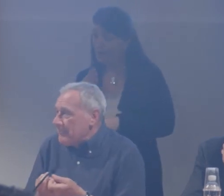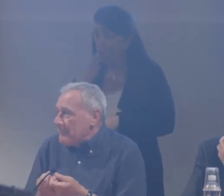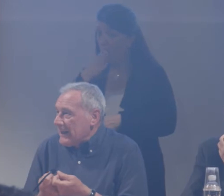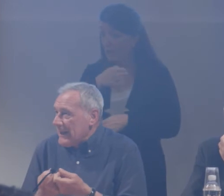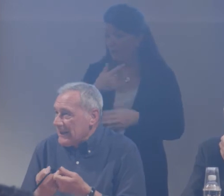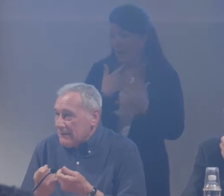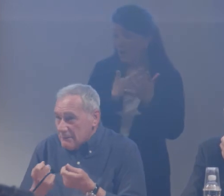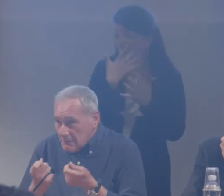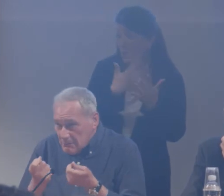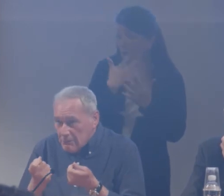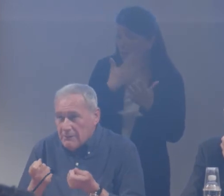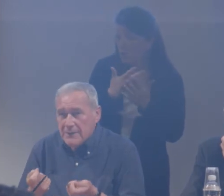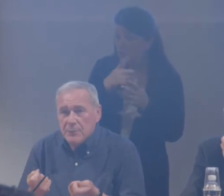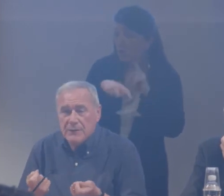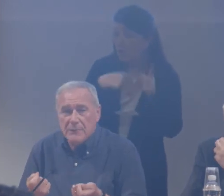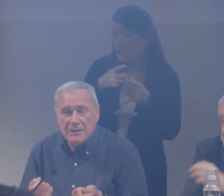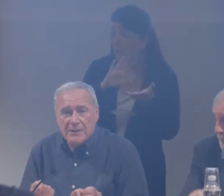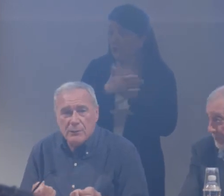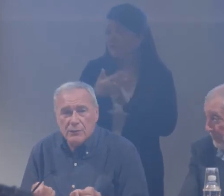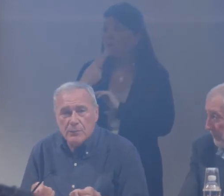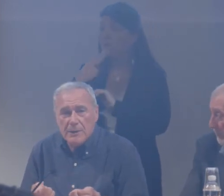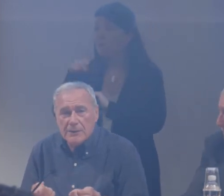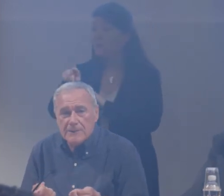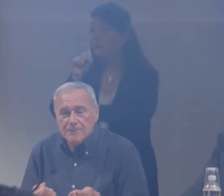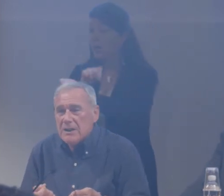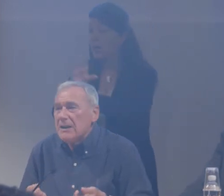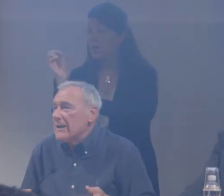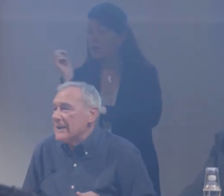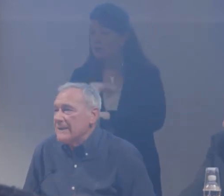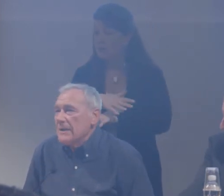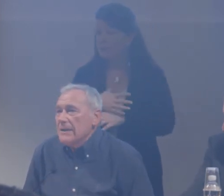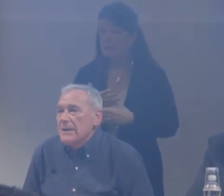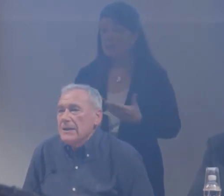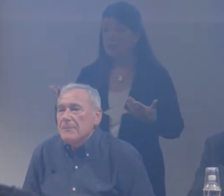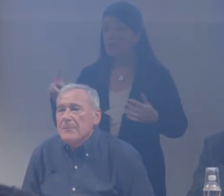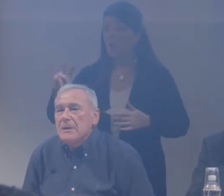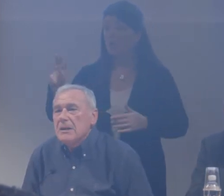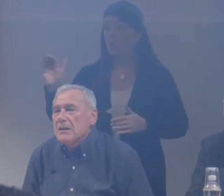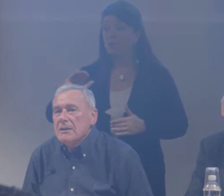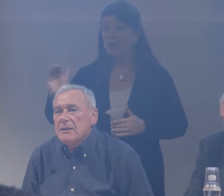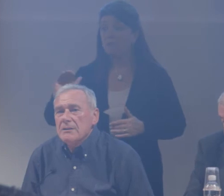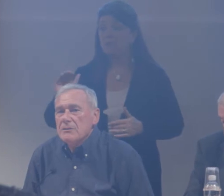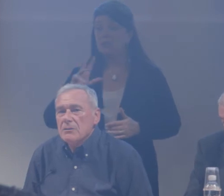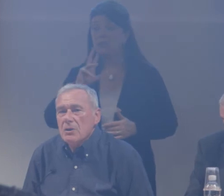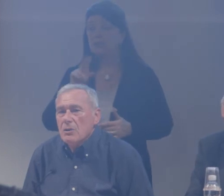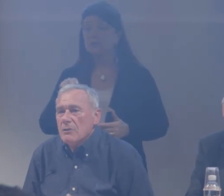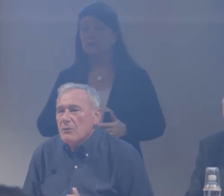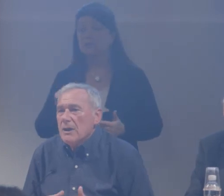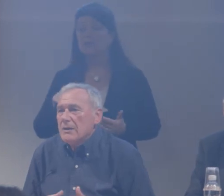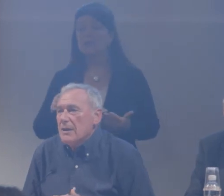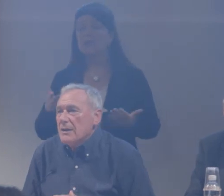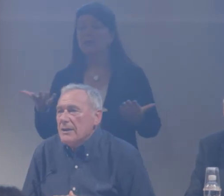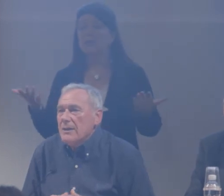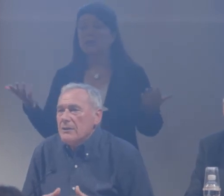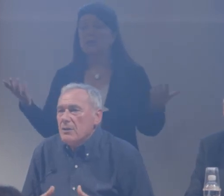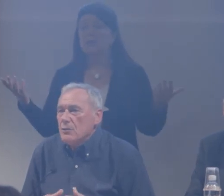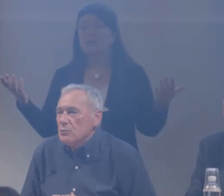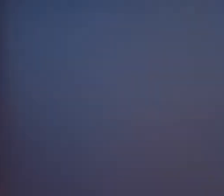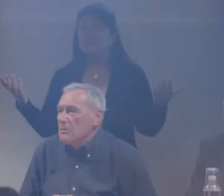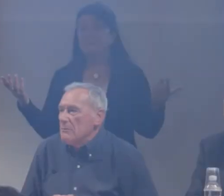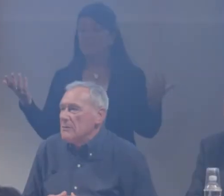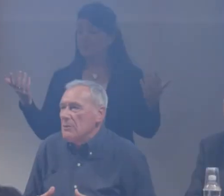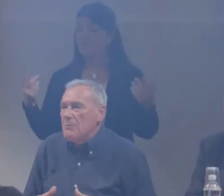elementi per la responsabilità di vostro padre. E le ragazze, le bambine: no, guarda,